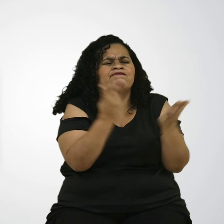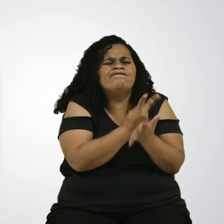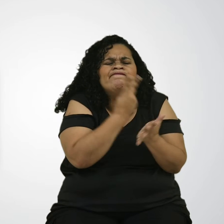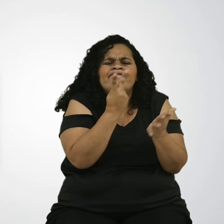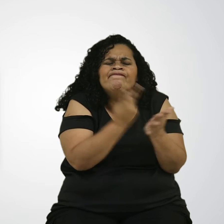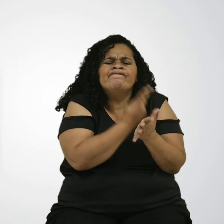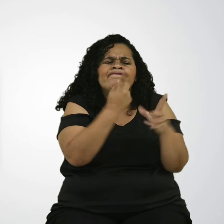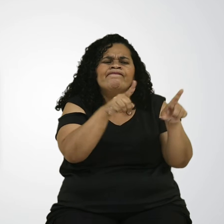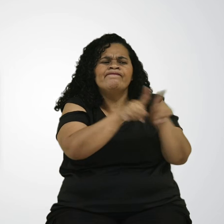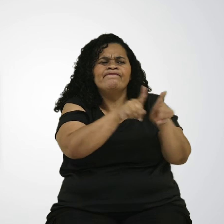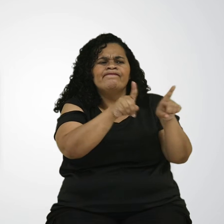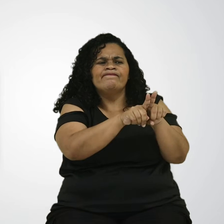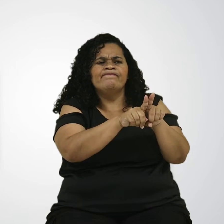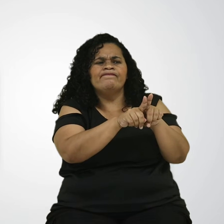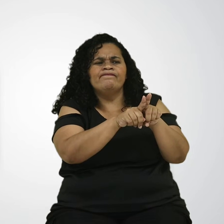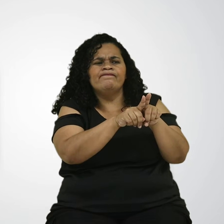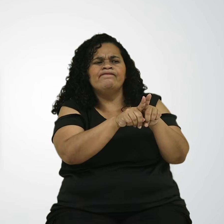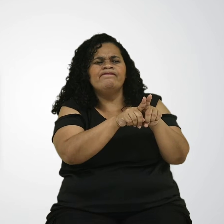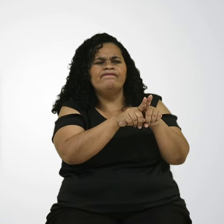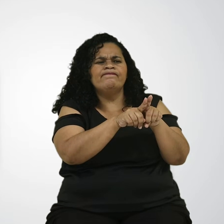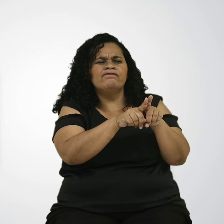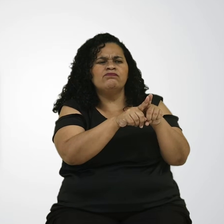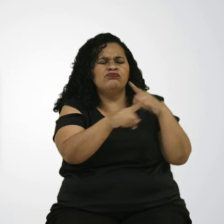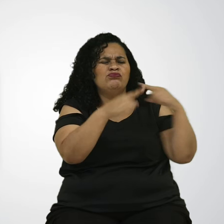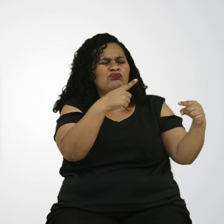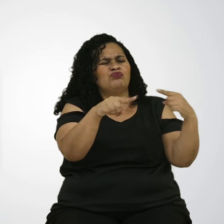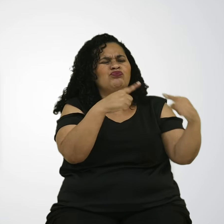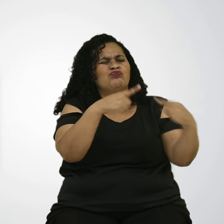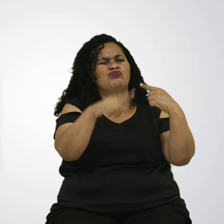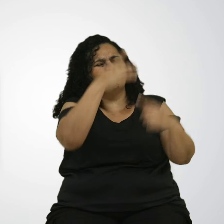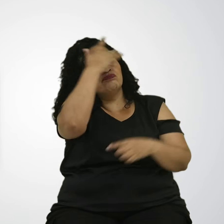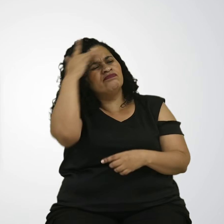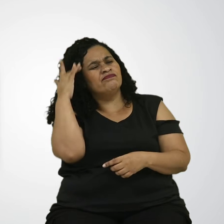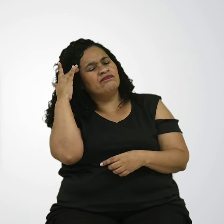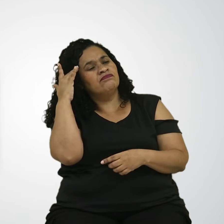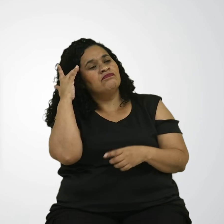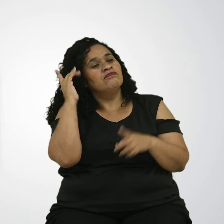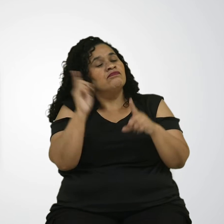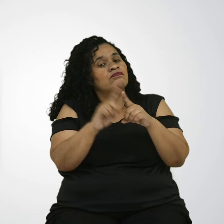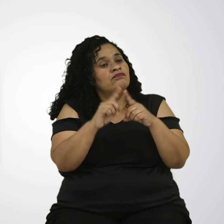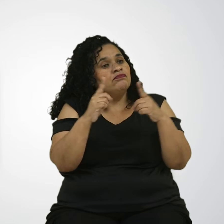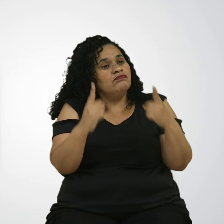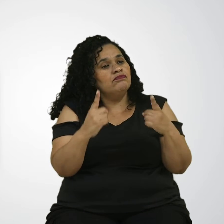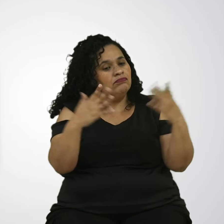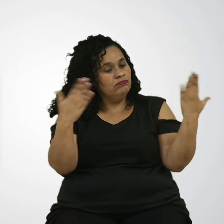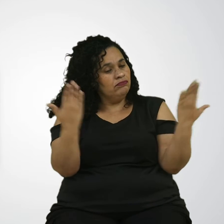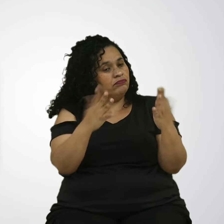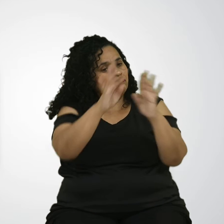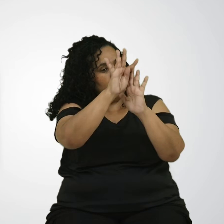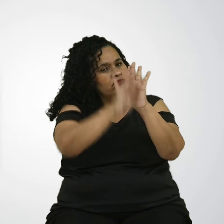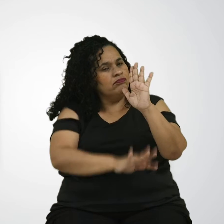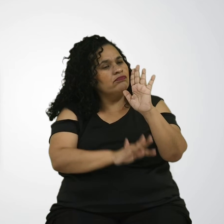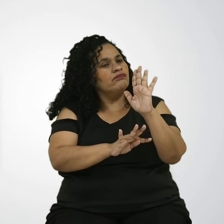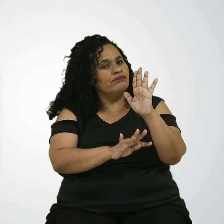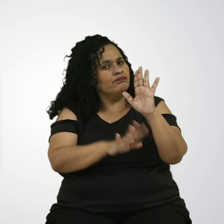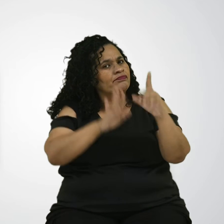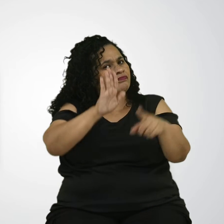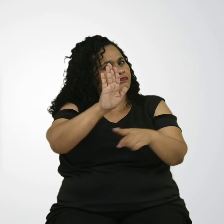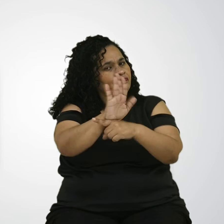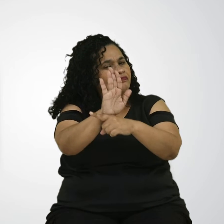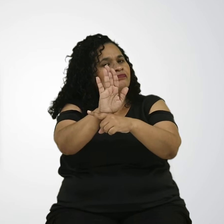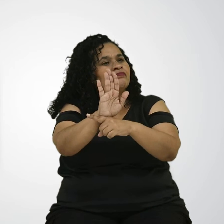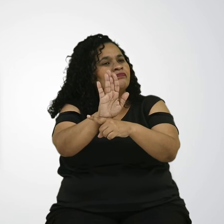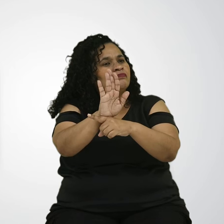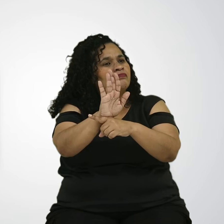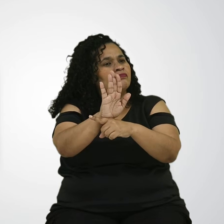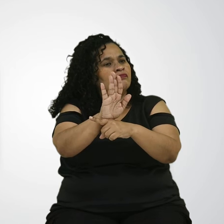né? Principalmente na nossa sociedade, mas algumas conclusões do texto não têm ajudado a casamentos serem